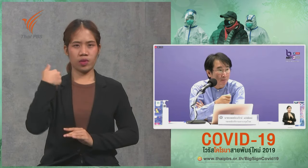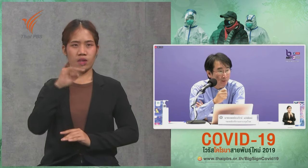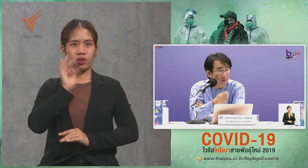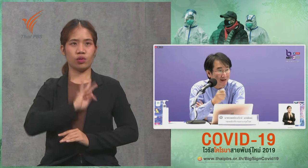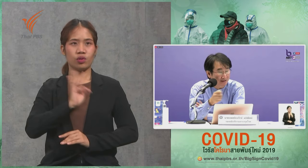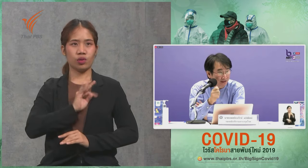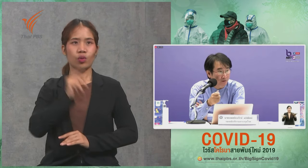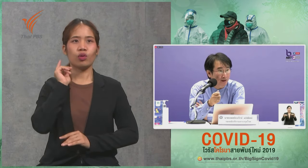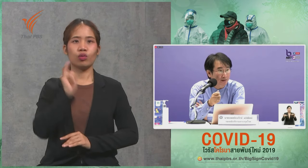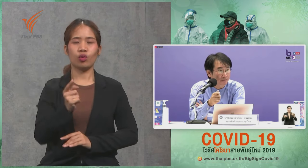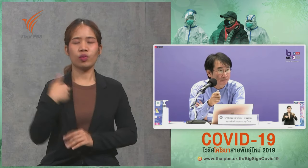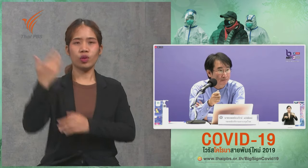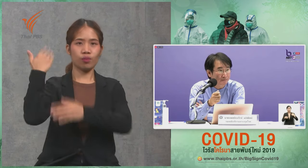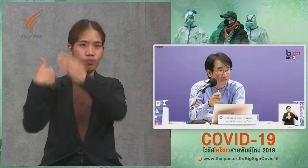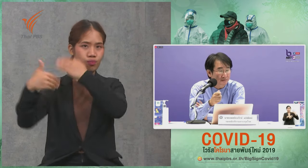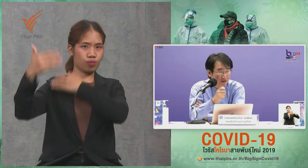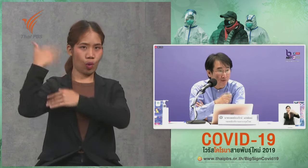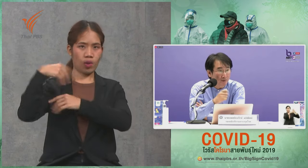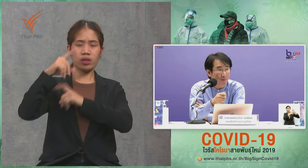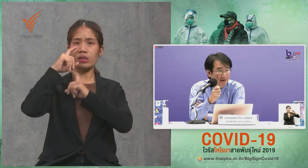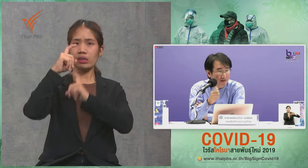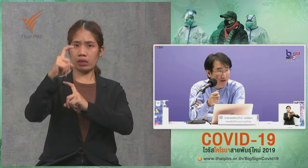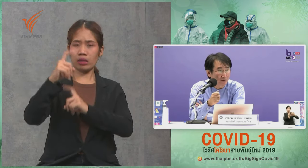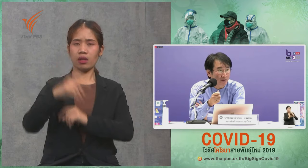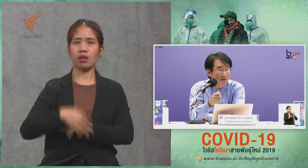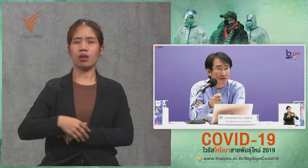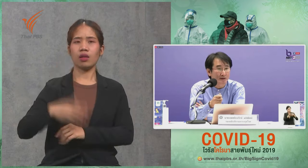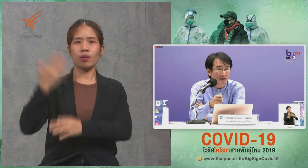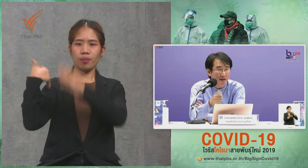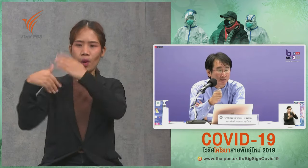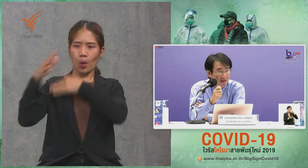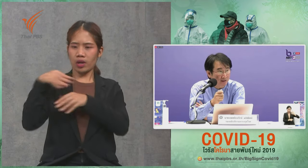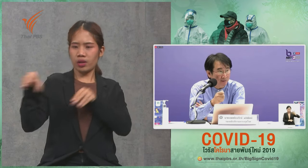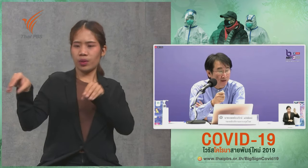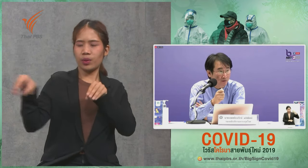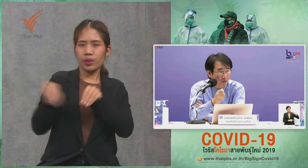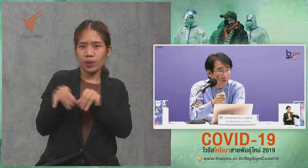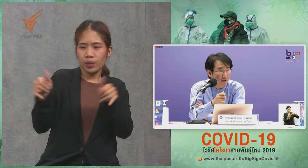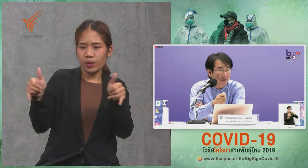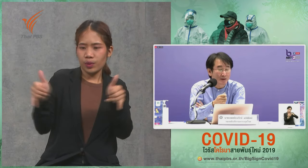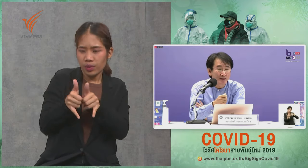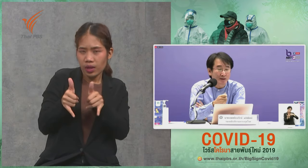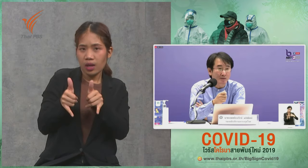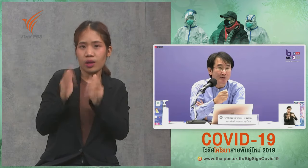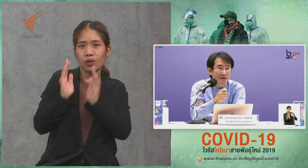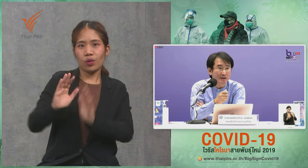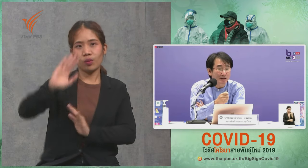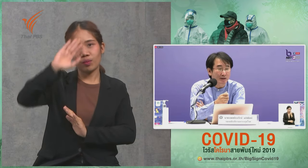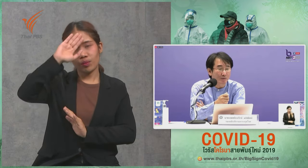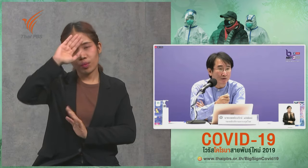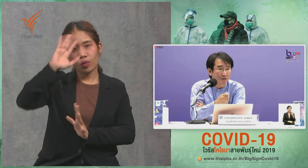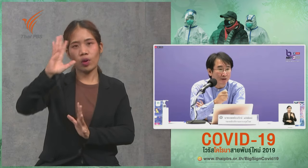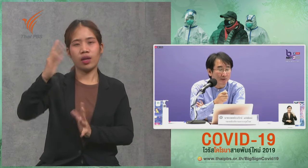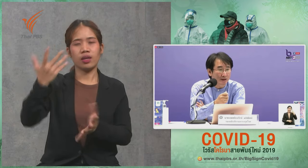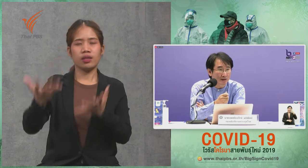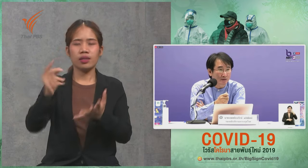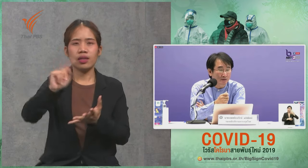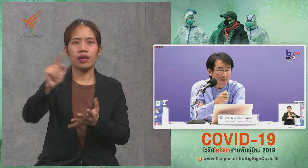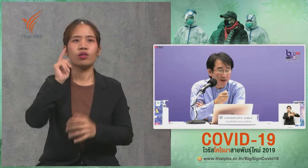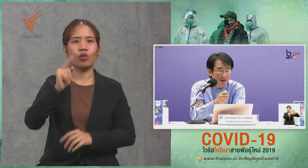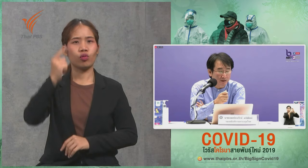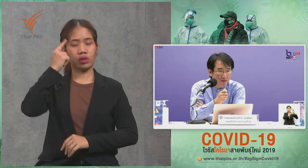นจะต้องมีประวัติเสี่ยงด้วยจะต้องมีประวัติเสี่ยงด้วยนะครับถึงจะทำการตรวจโควิดนะครับต้องคิดอย่างนี้ครับว่าคน